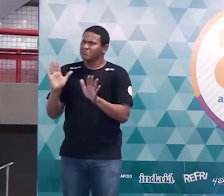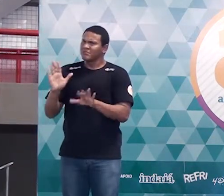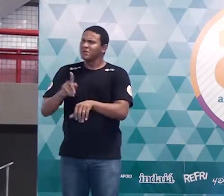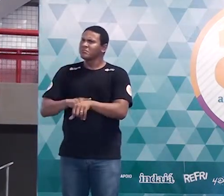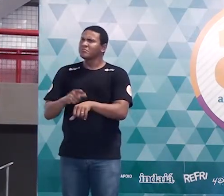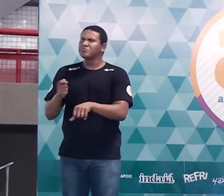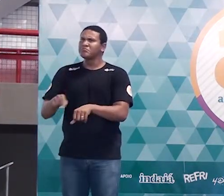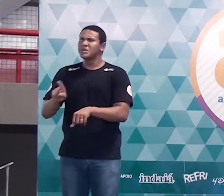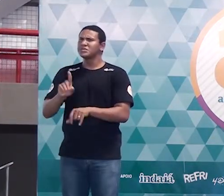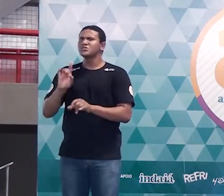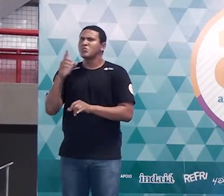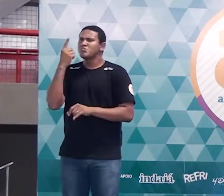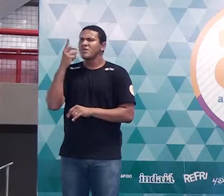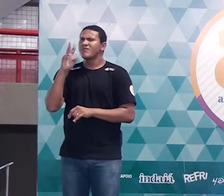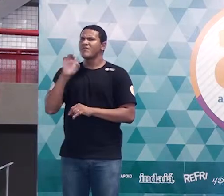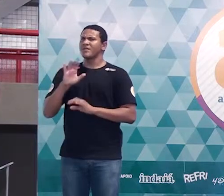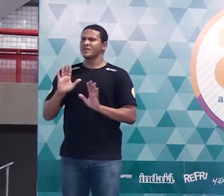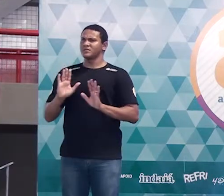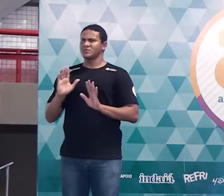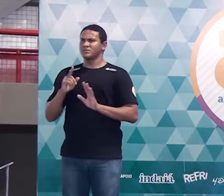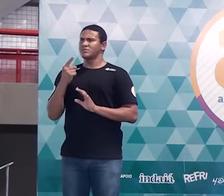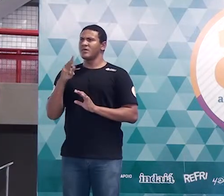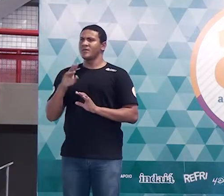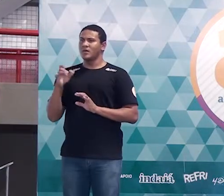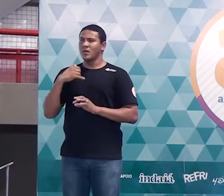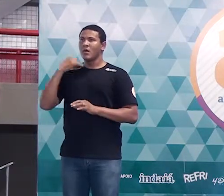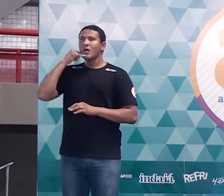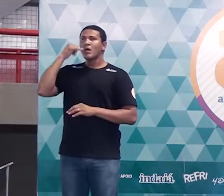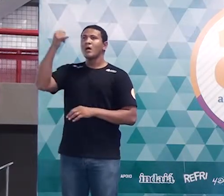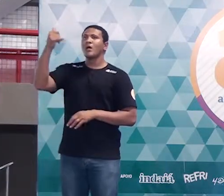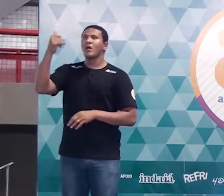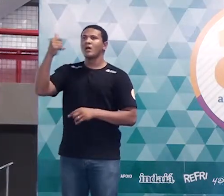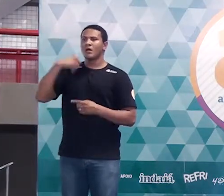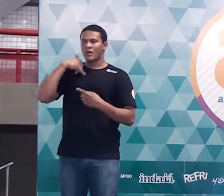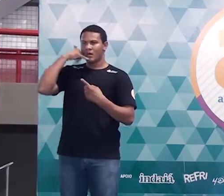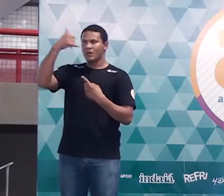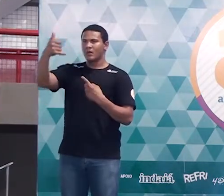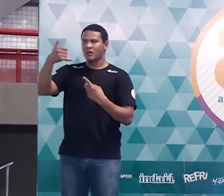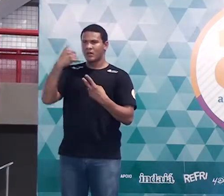basta ligar uma vez. Eu vou estar ligando, eu ligo,